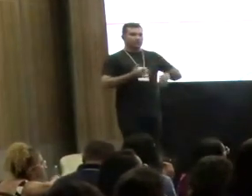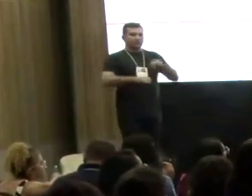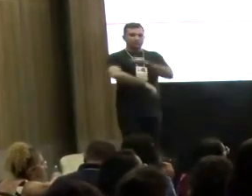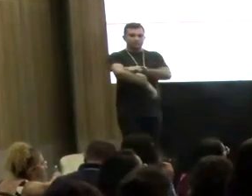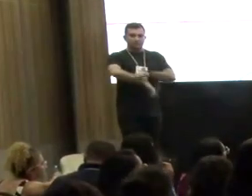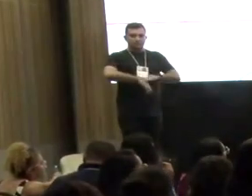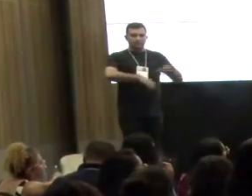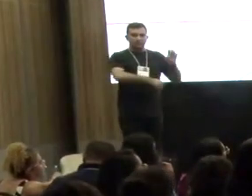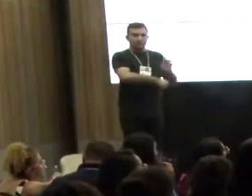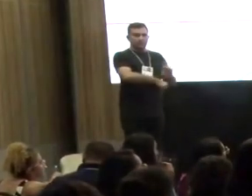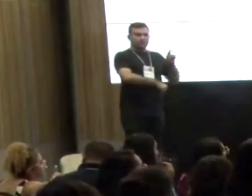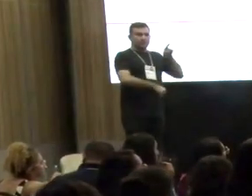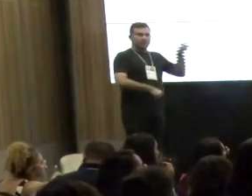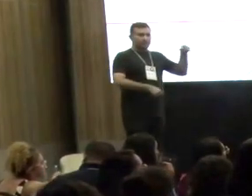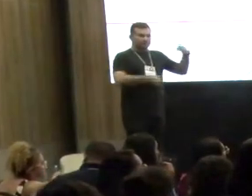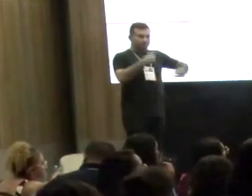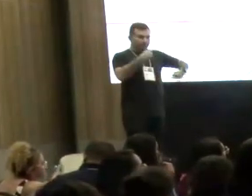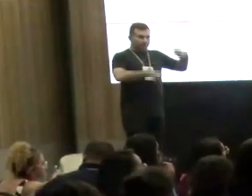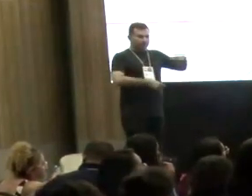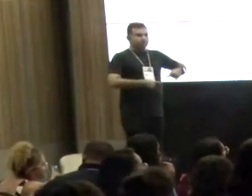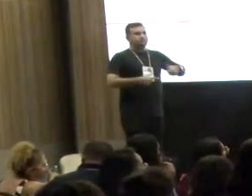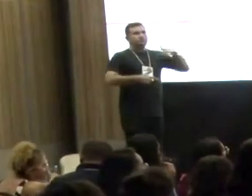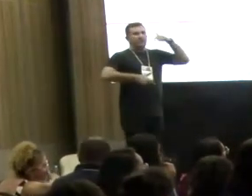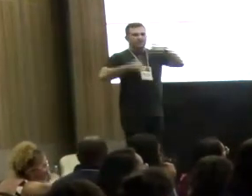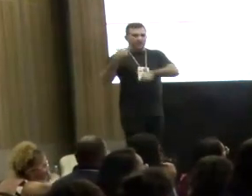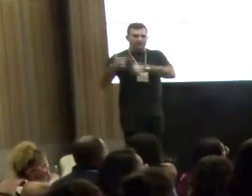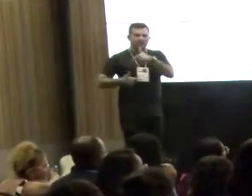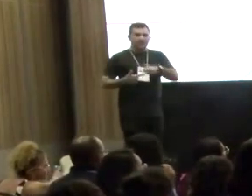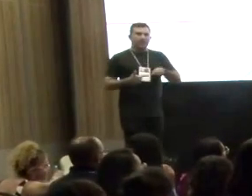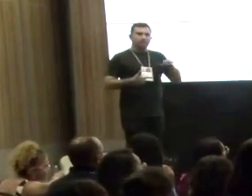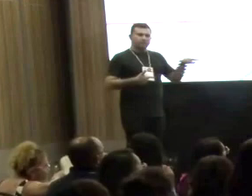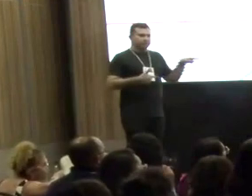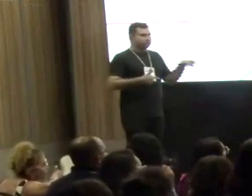desresponsabilizar o Estado pelas políticas de emprego.